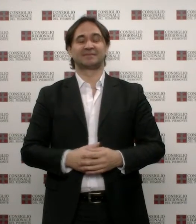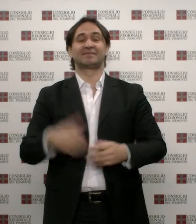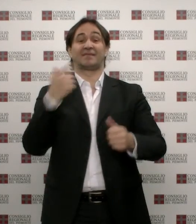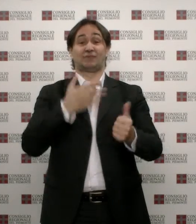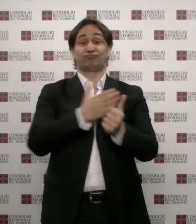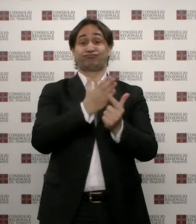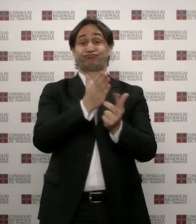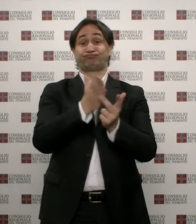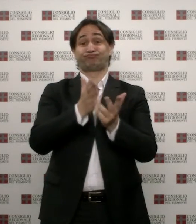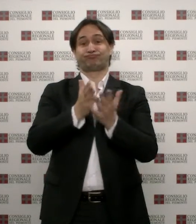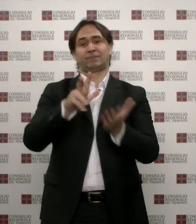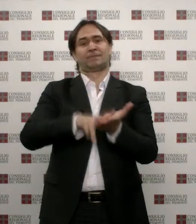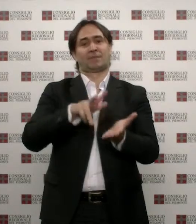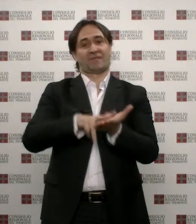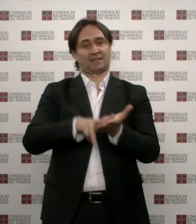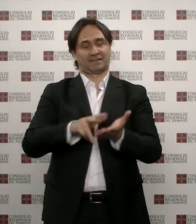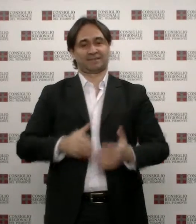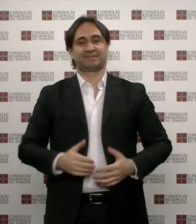Atti di indirizzo approvati.